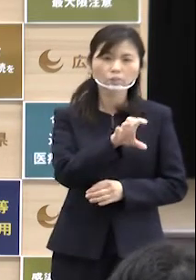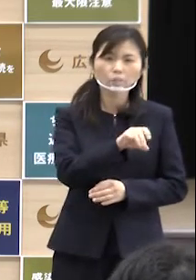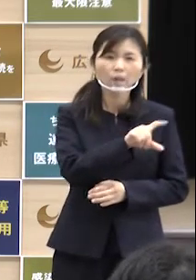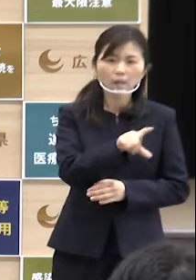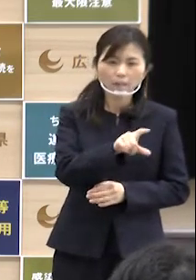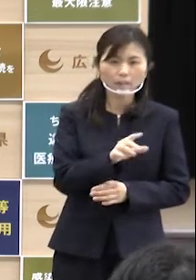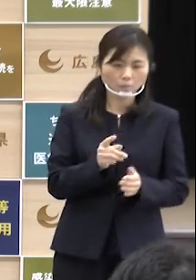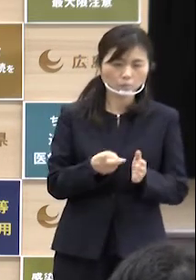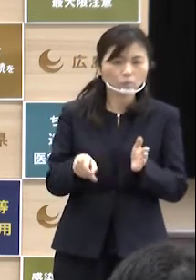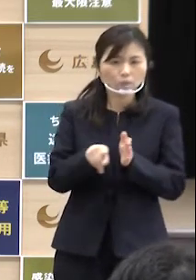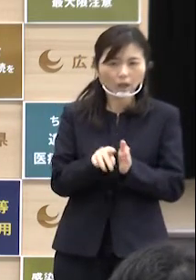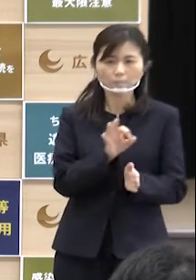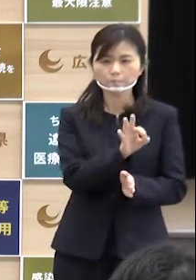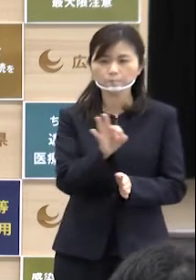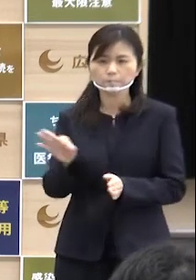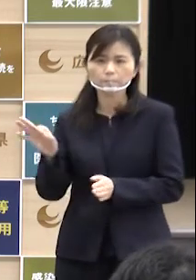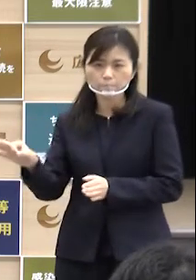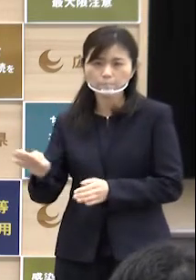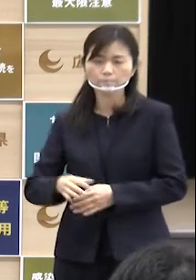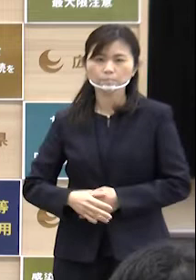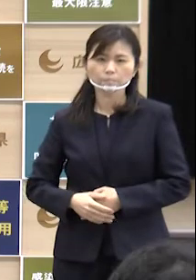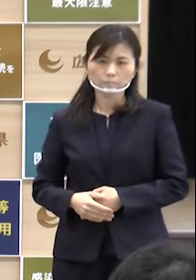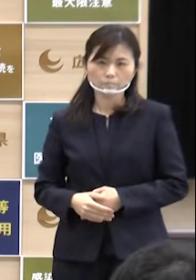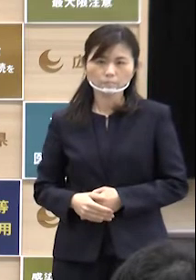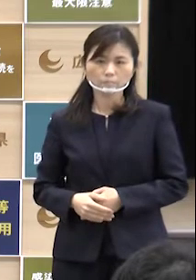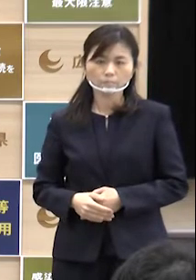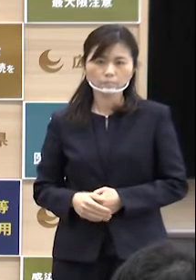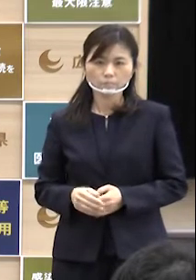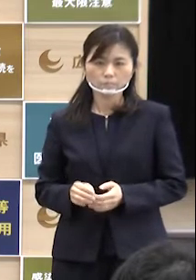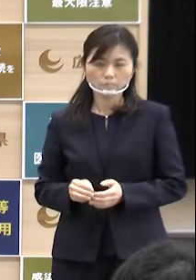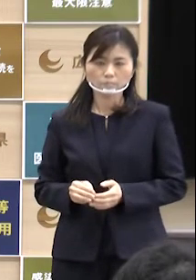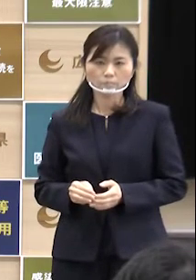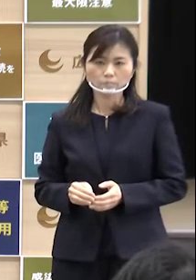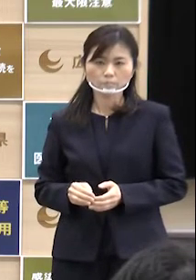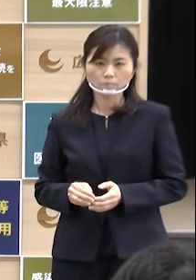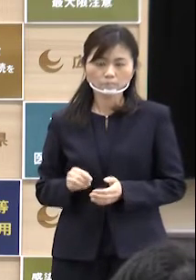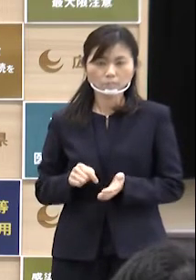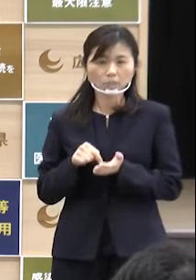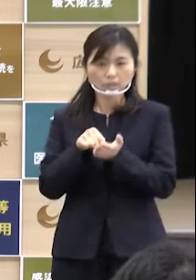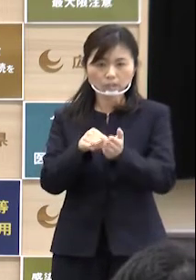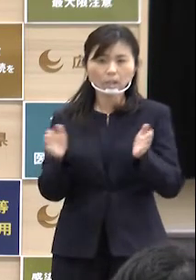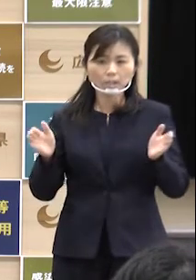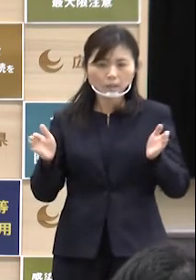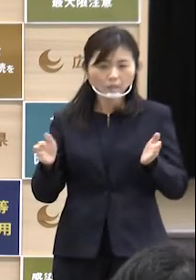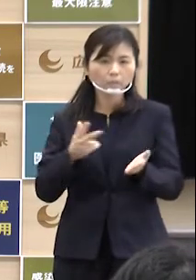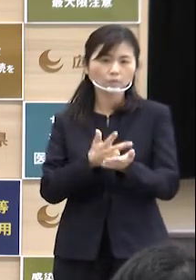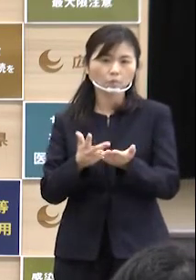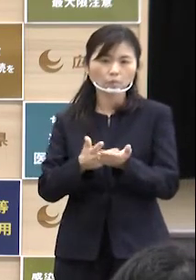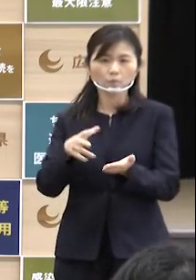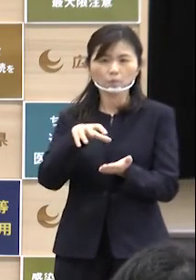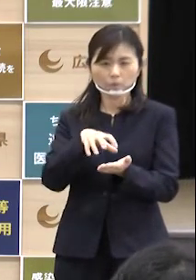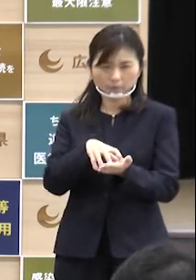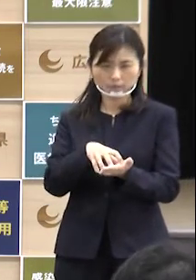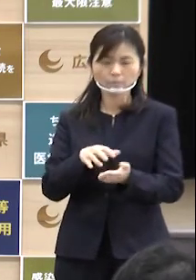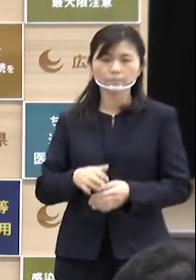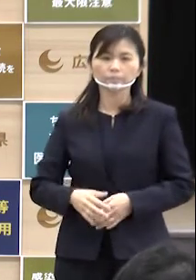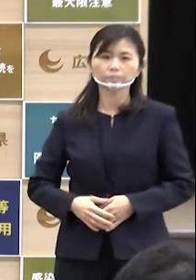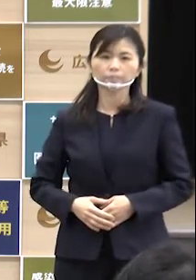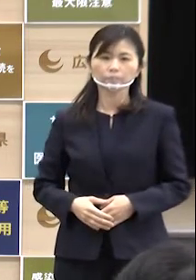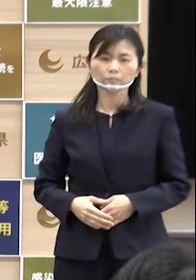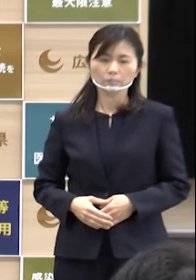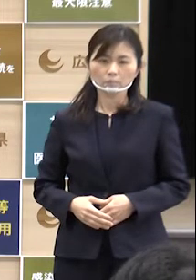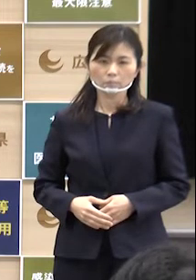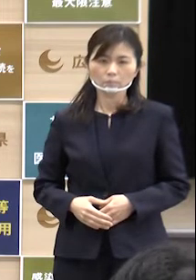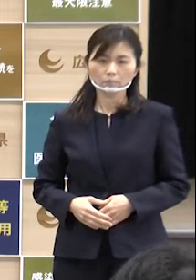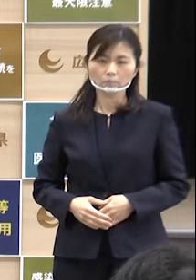行います。申請期間はそれぞれ資料に記載の通りでございます。なお、す